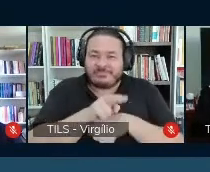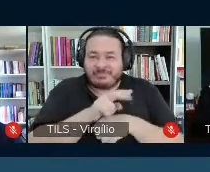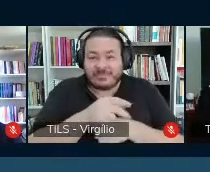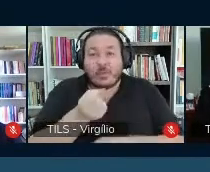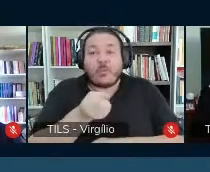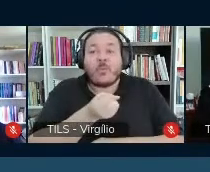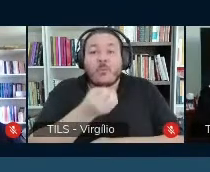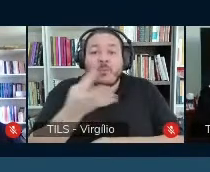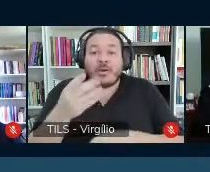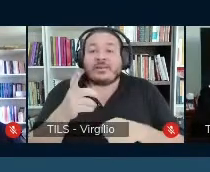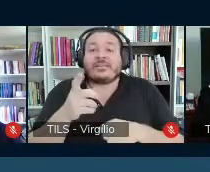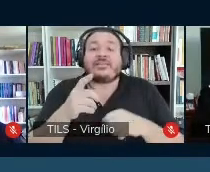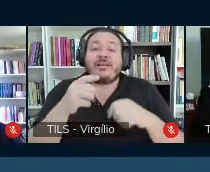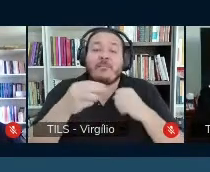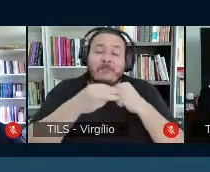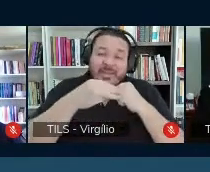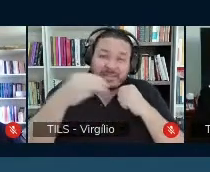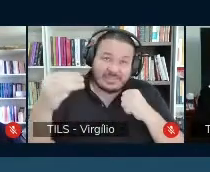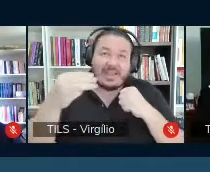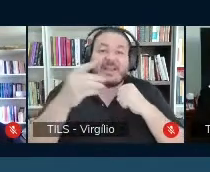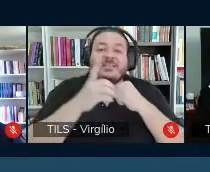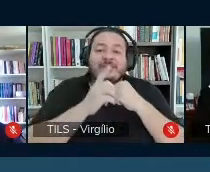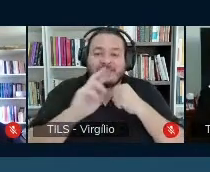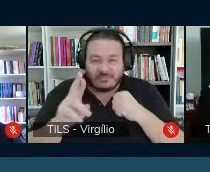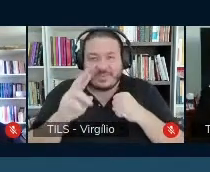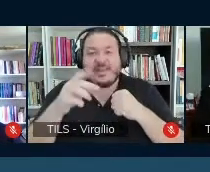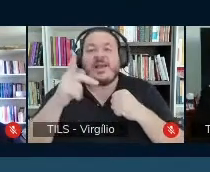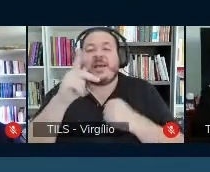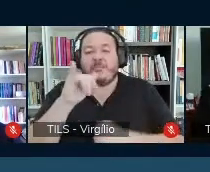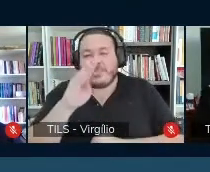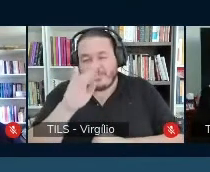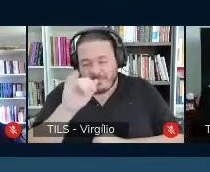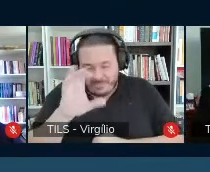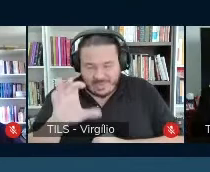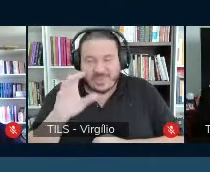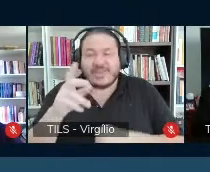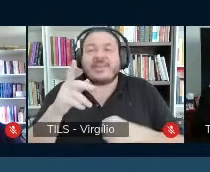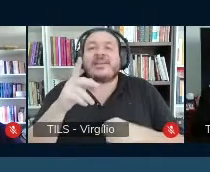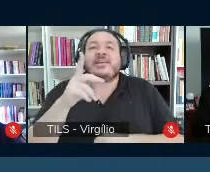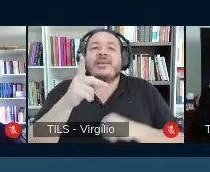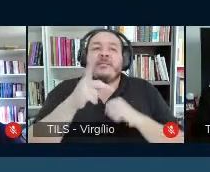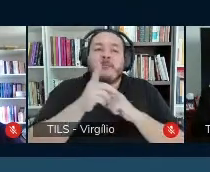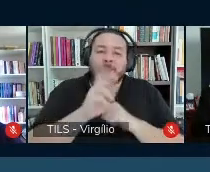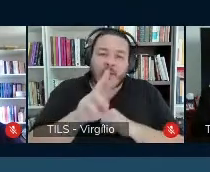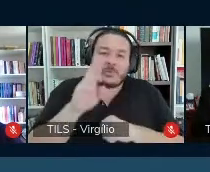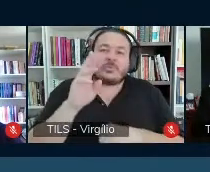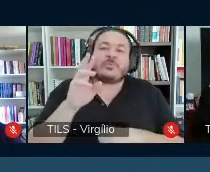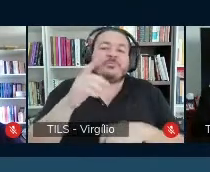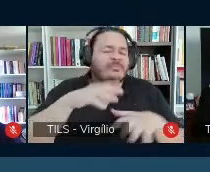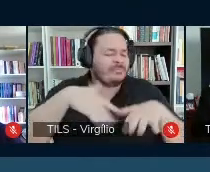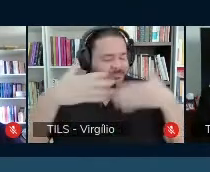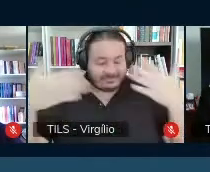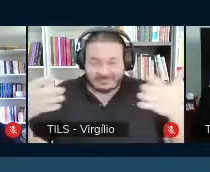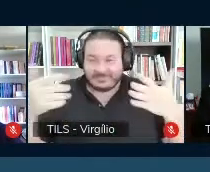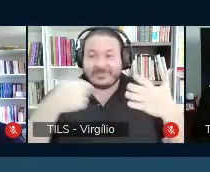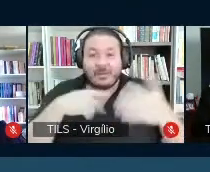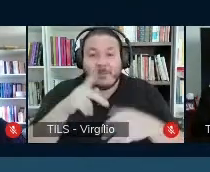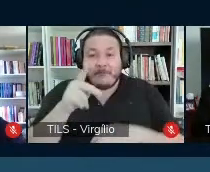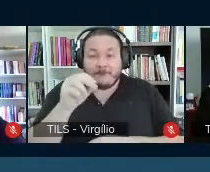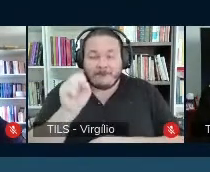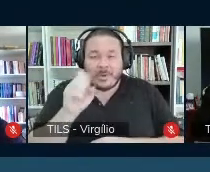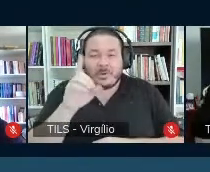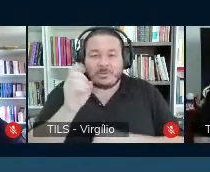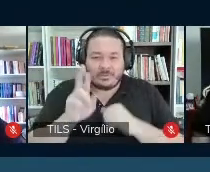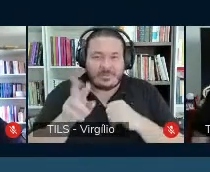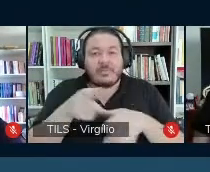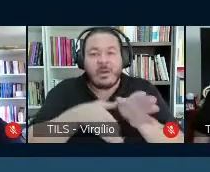defesas de mestrado, doutorado, iniciação científica, PIBIC, pós-doutorado, e por aí vai. Pós-doutorado não tem, mas